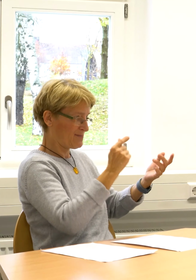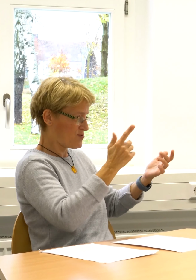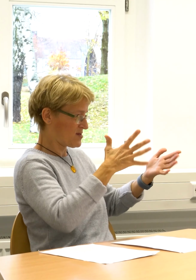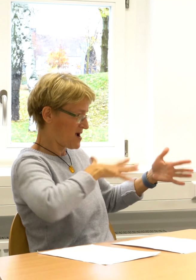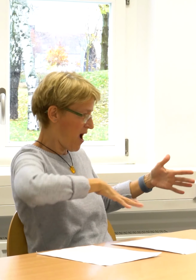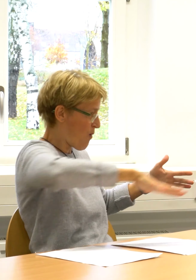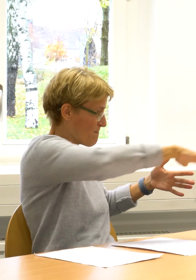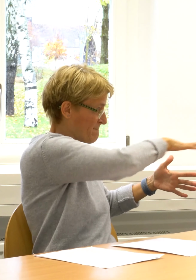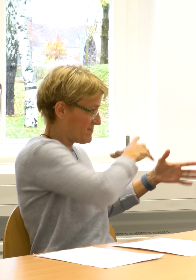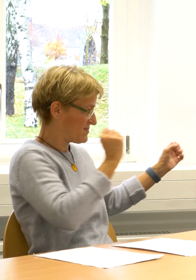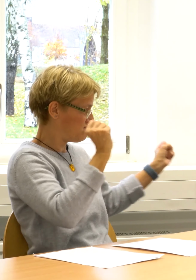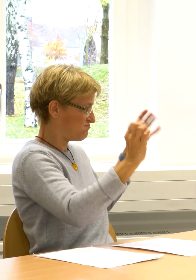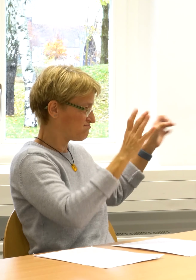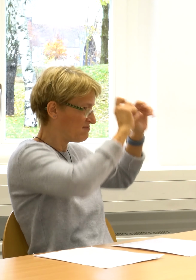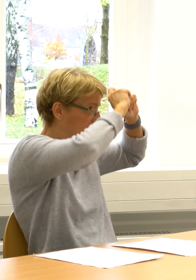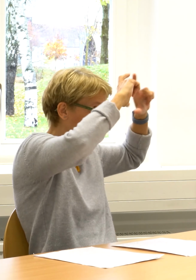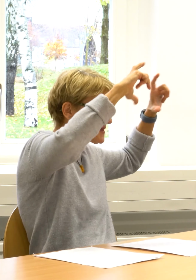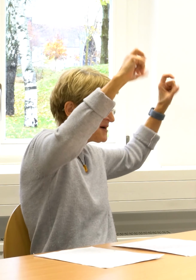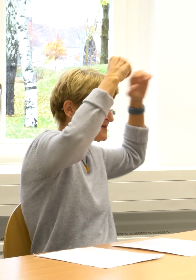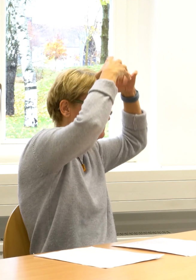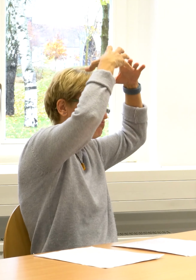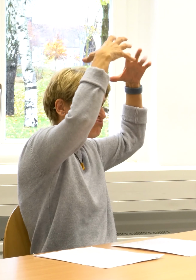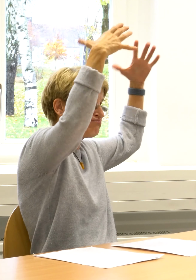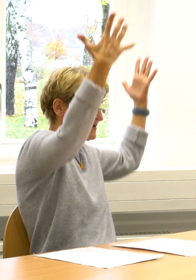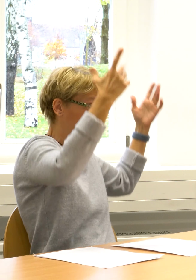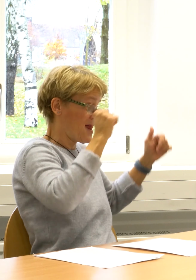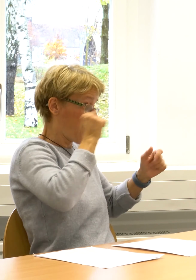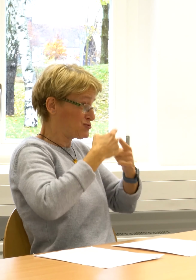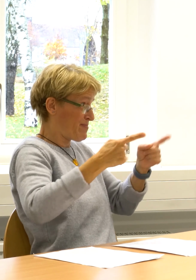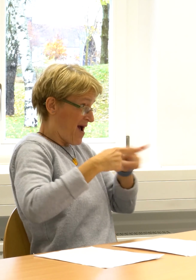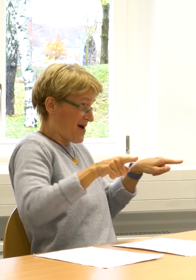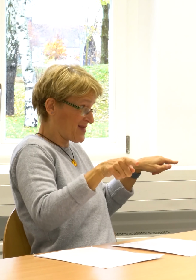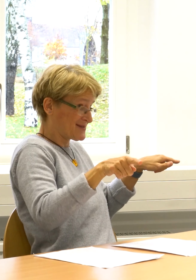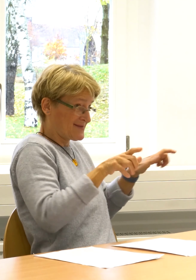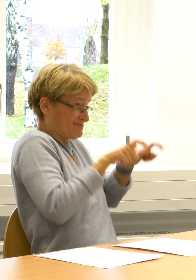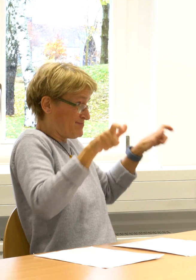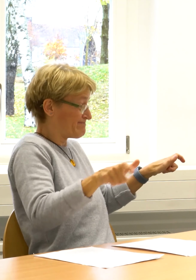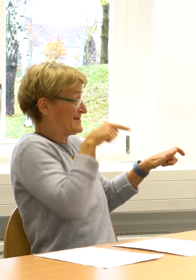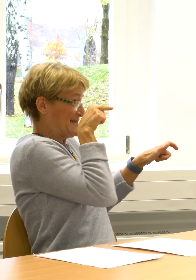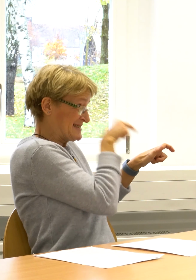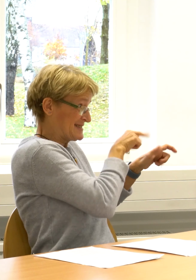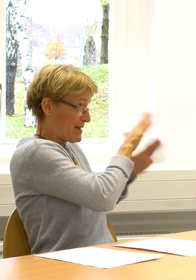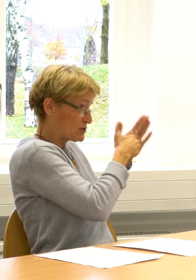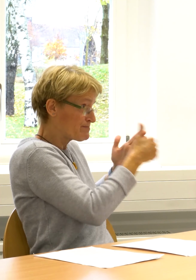visuelle Sprache. Der Raum wird ausgenutzt. Im Kopf entstehen Bilder. Das ist natürlich ein großer Unterschied zur